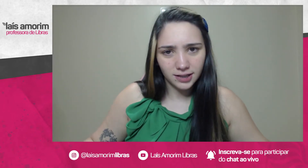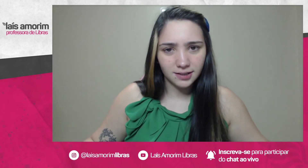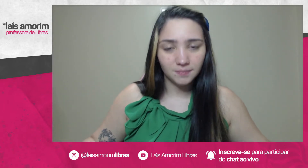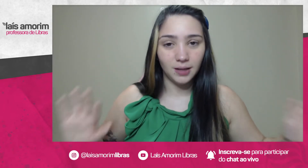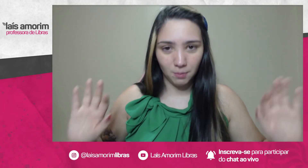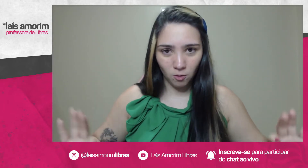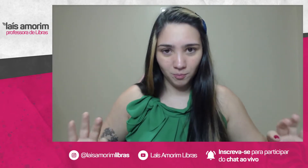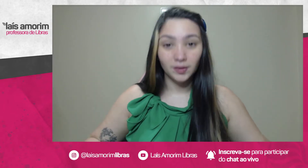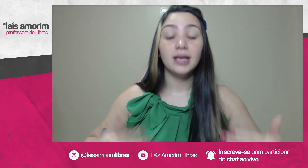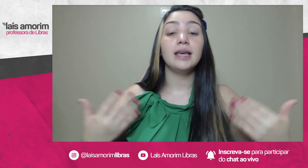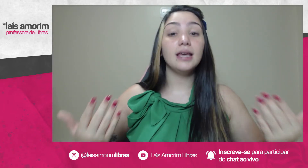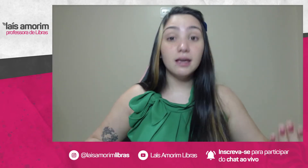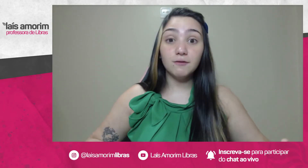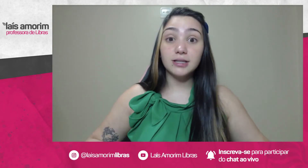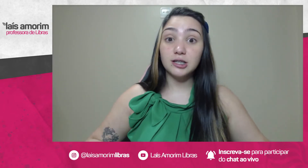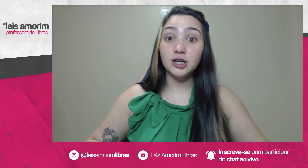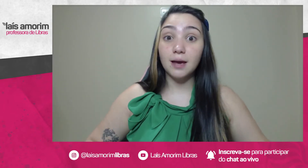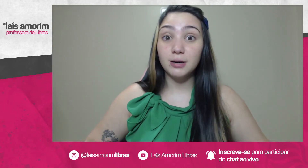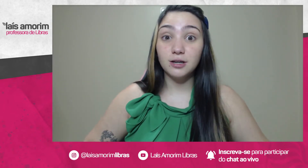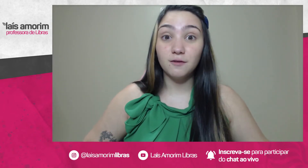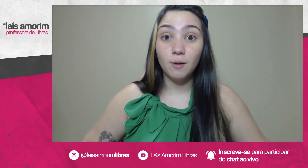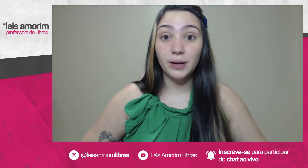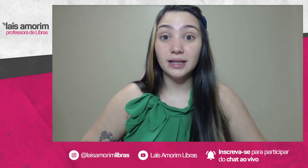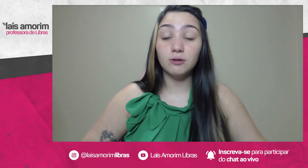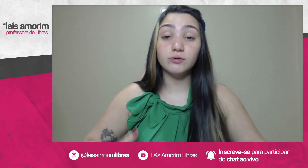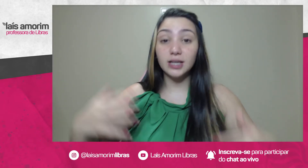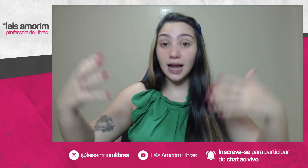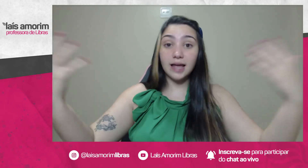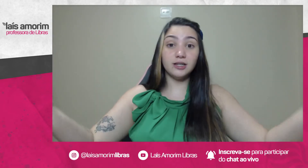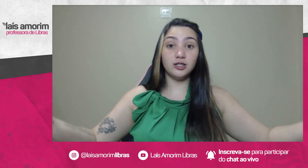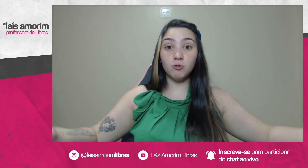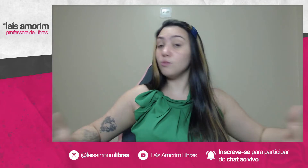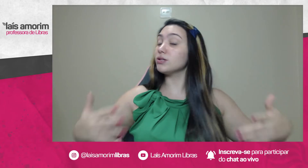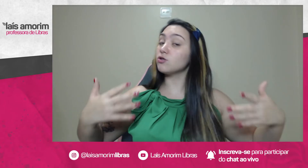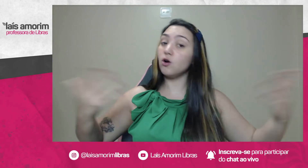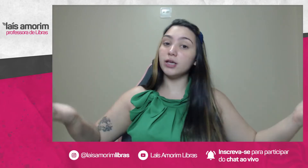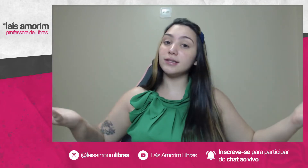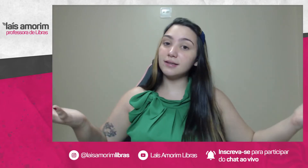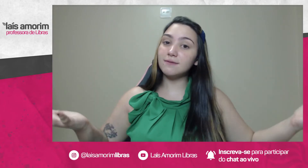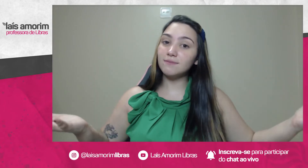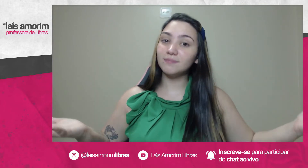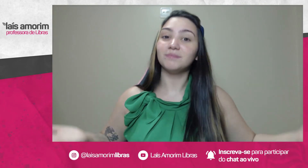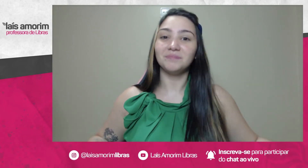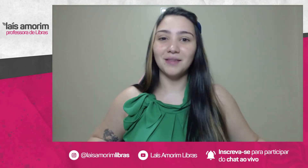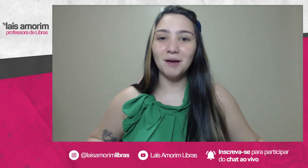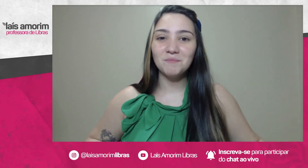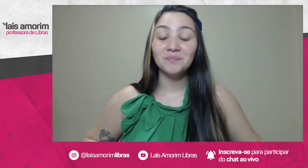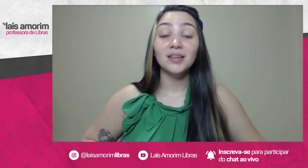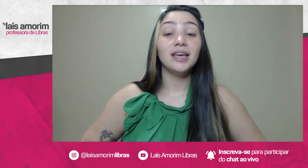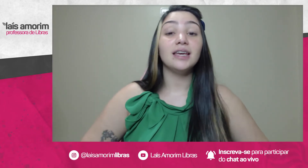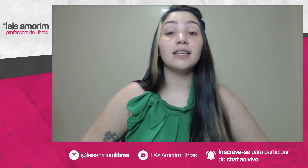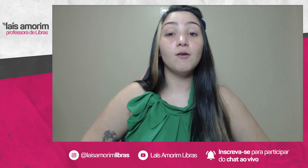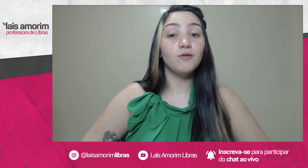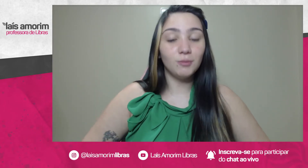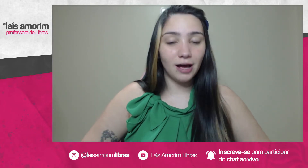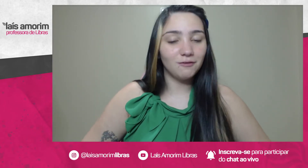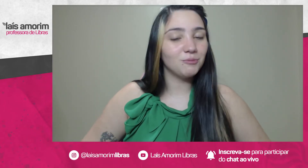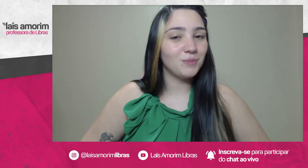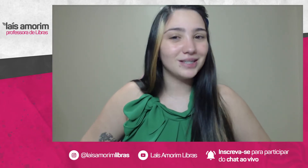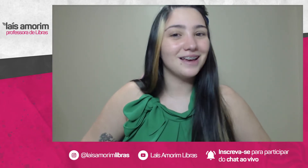tá bom? E aí vocês de quebra já vão aprender os sinais de algumas coisas, né? Então, vamos lá, vamos começar isso que vai